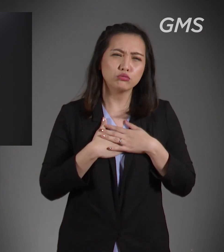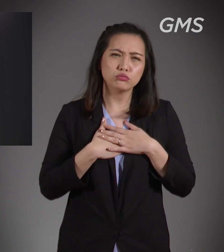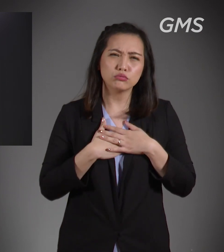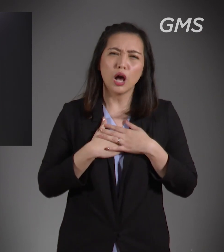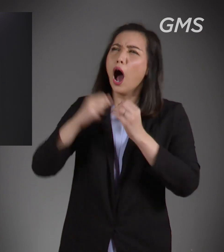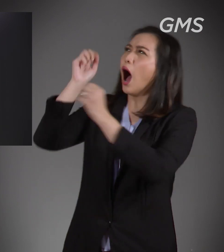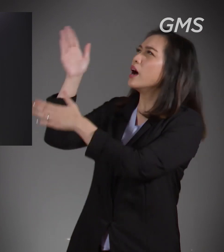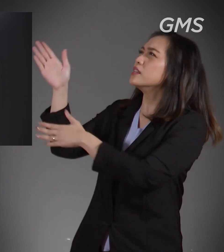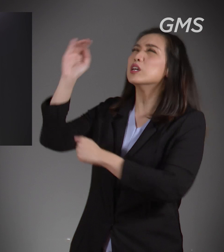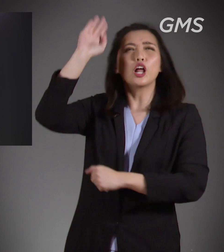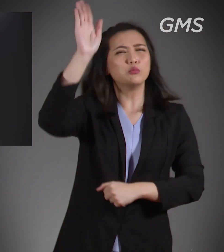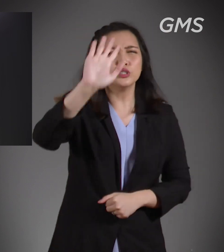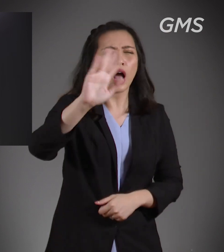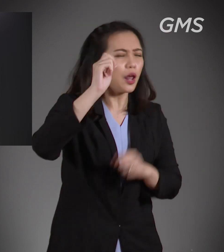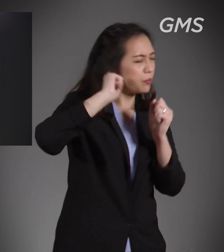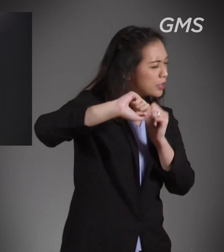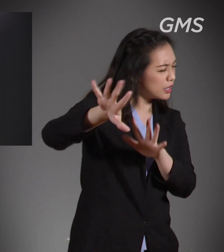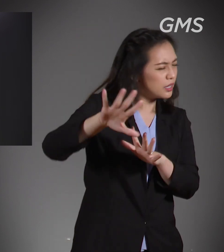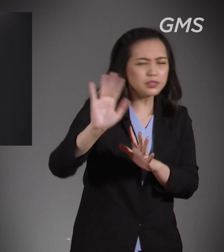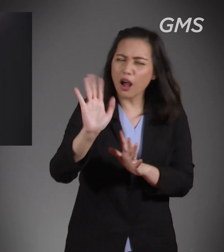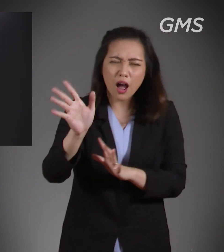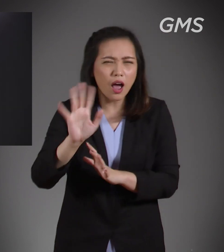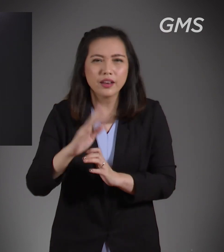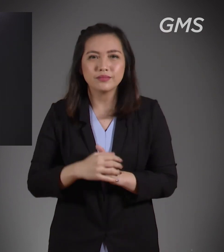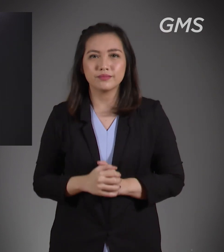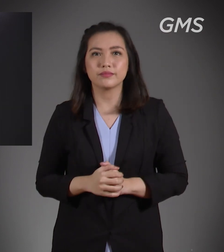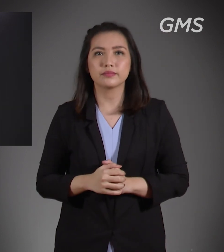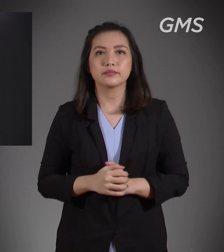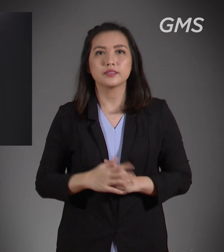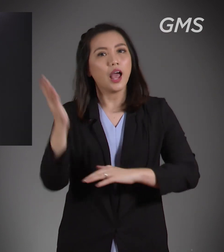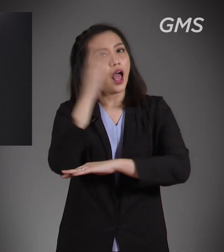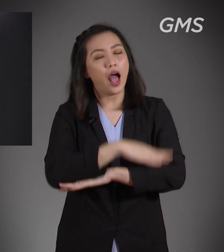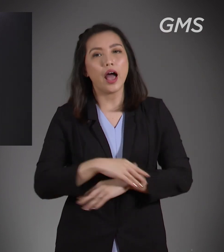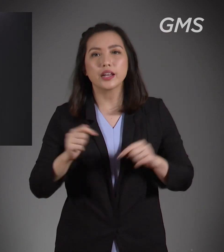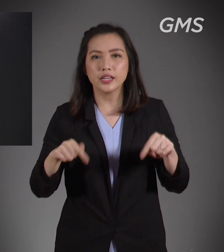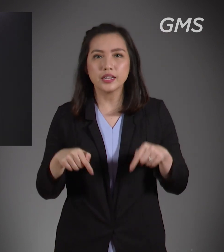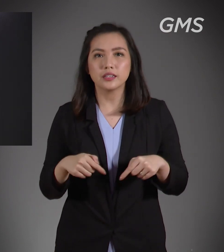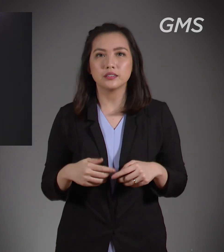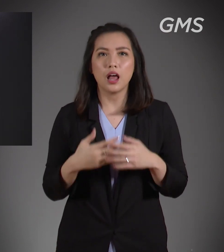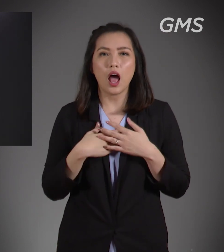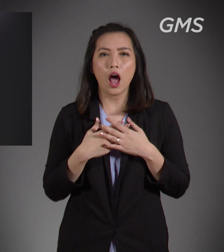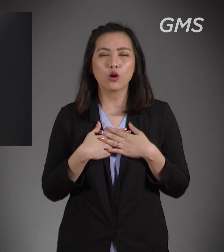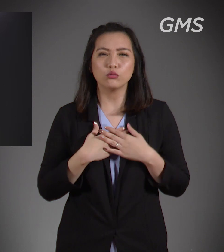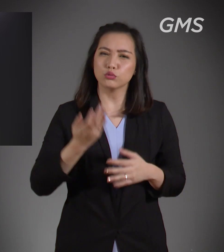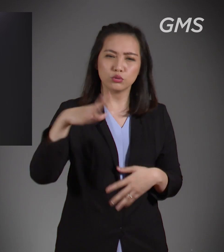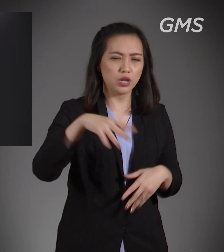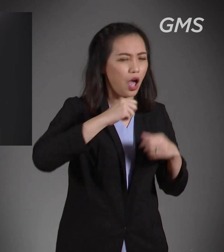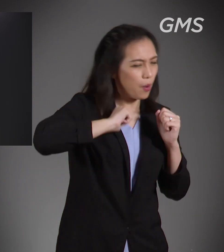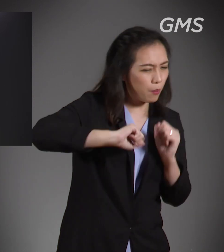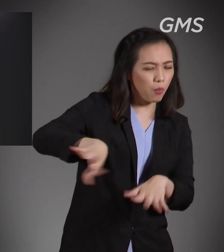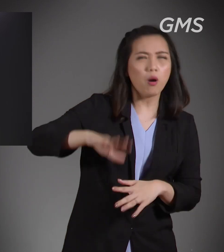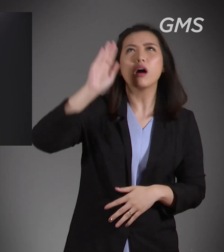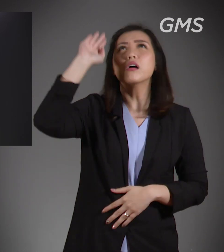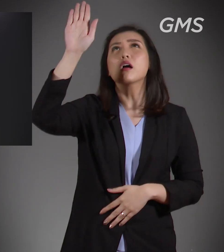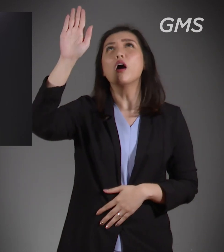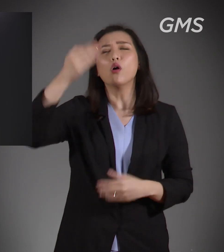oleh Daud adalah terbuang dari hadirat Allah. Today I've thrown you away. Hari ini aku telah membuang engkau Tuhan lewat